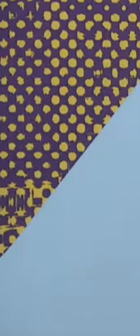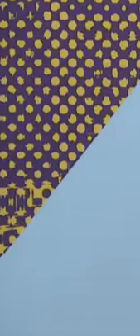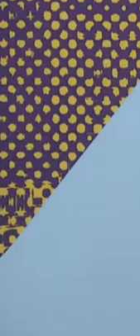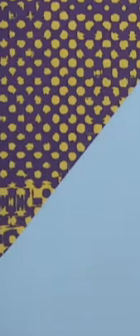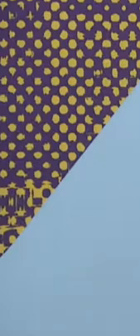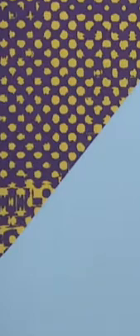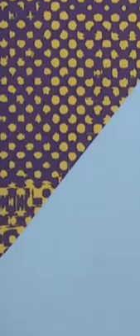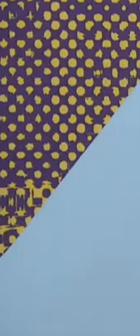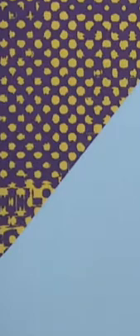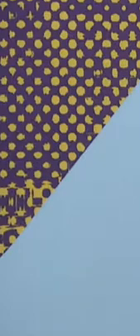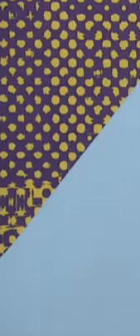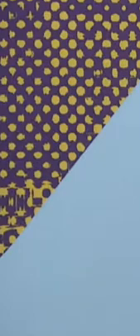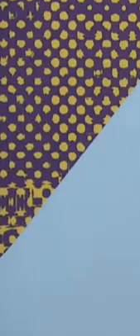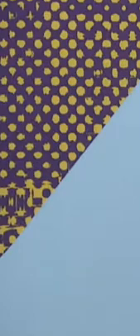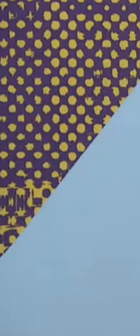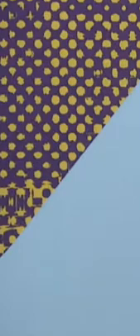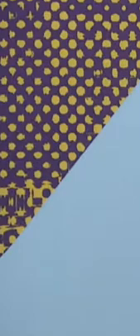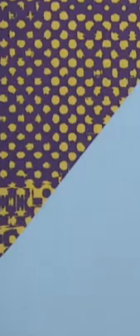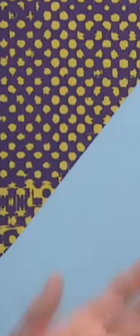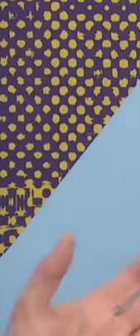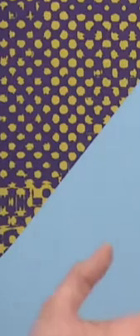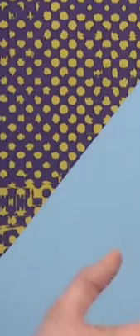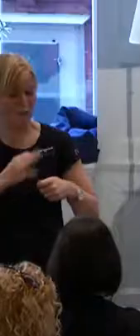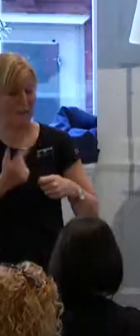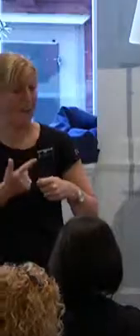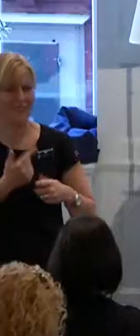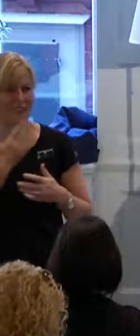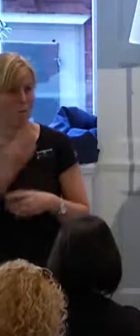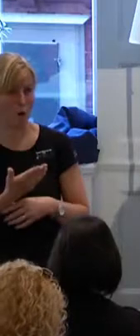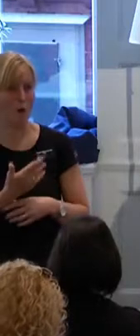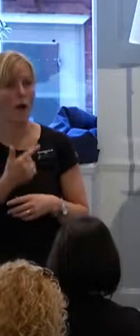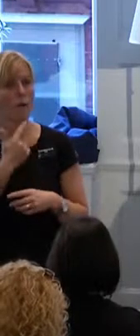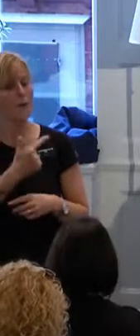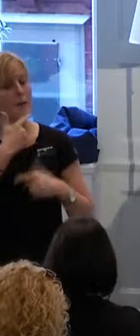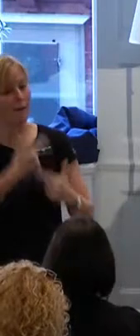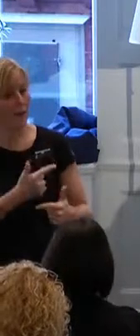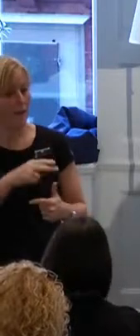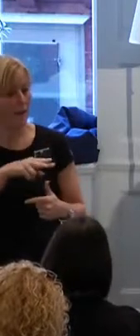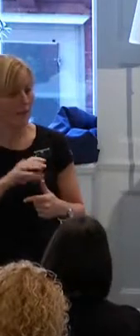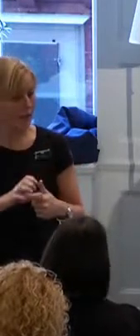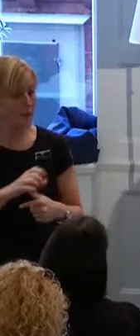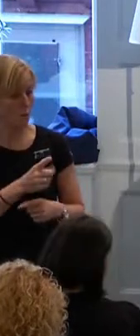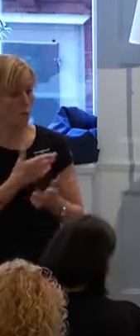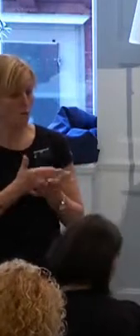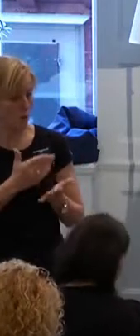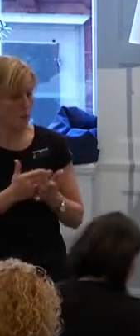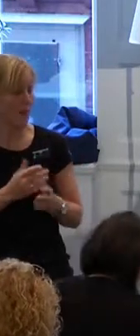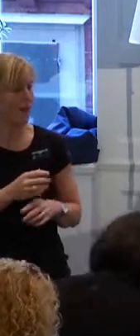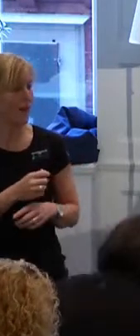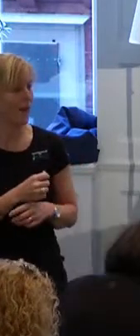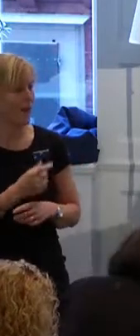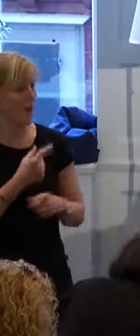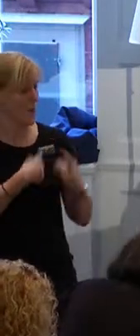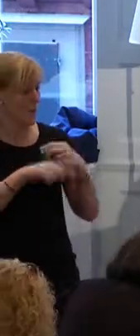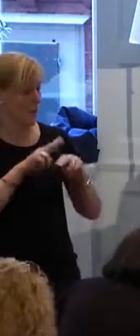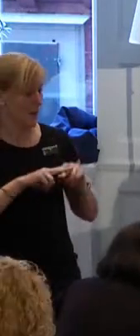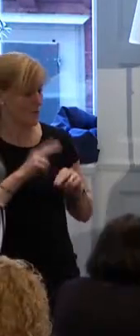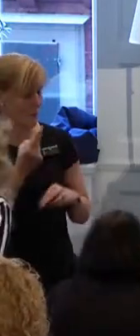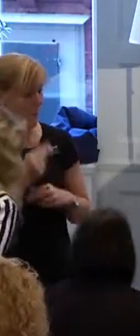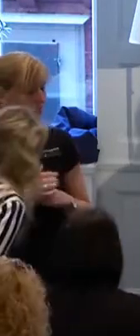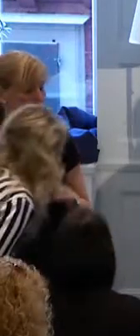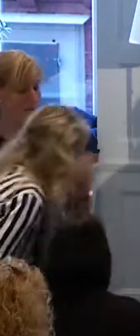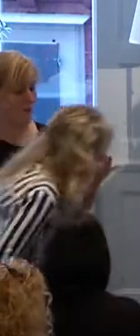i vårt system som är olyckliga helt enkelt. Du ska få, tusen tack Nils, du ska få fortsätta, du får flytta över en plats. Ja, ja, tack.